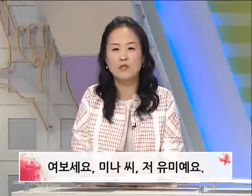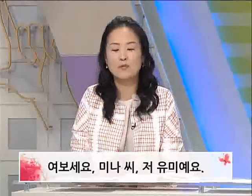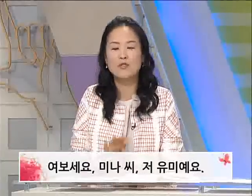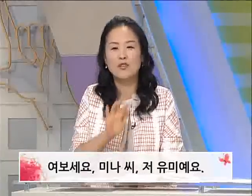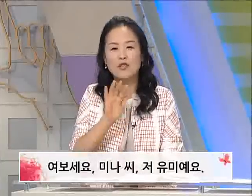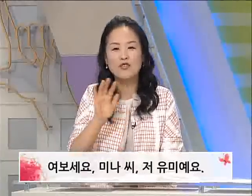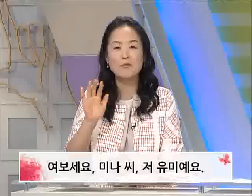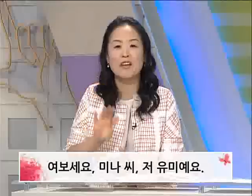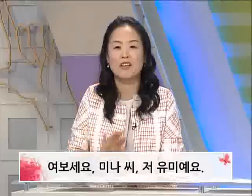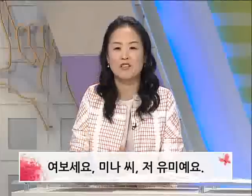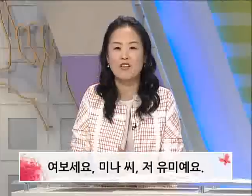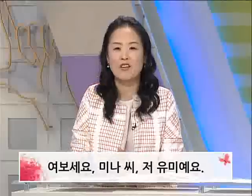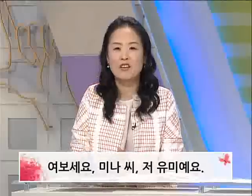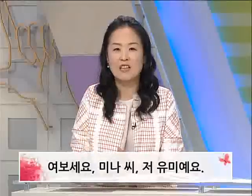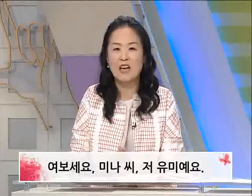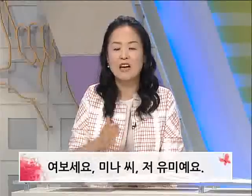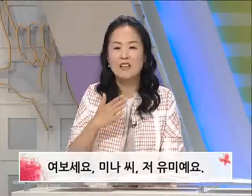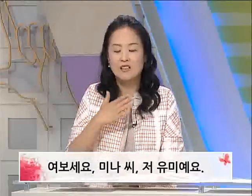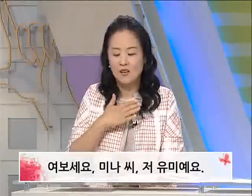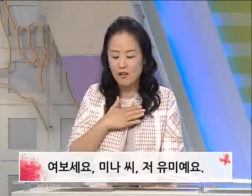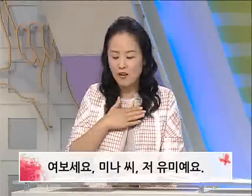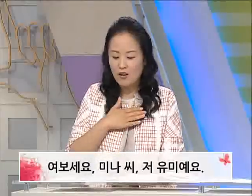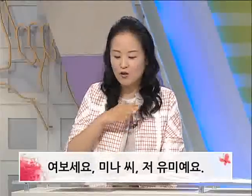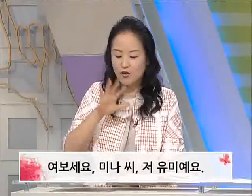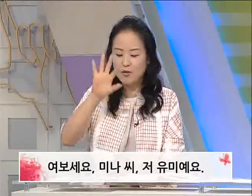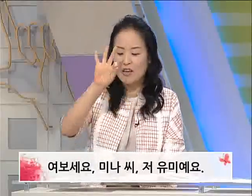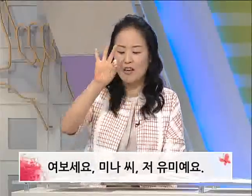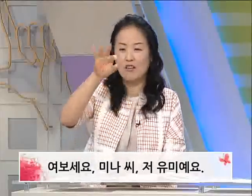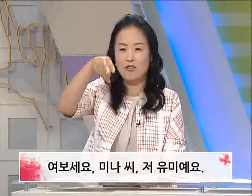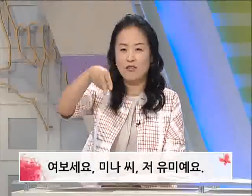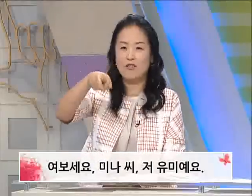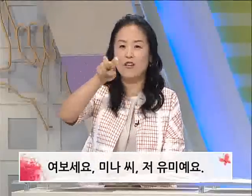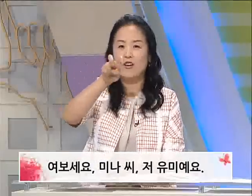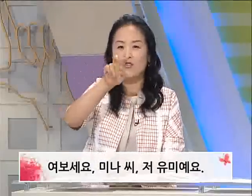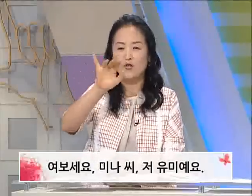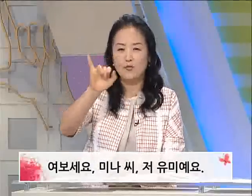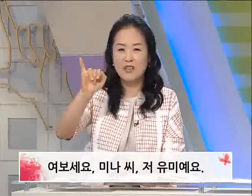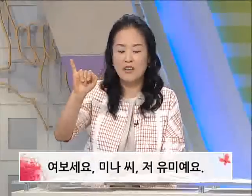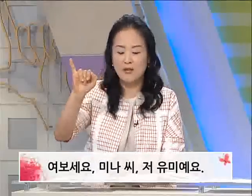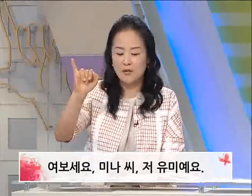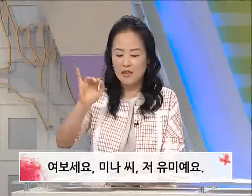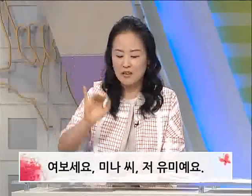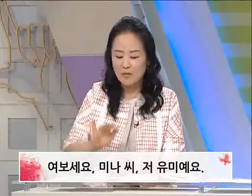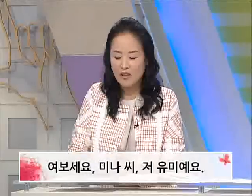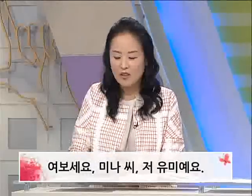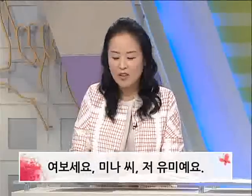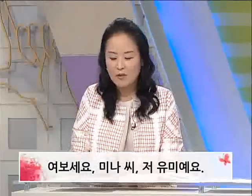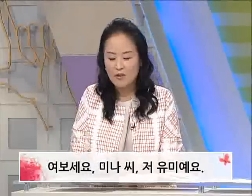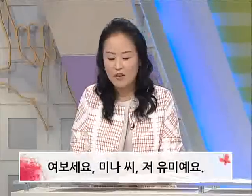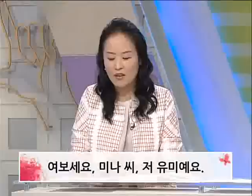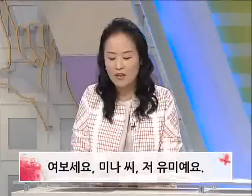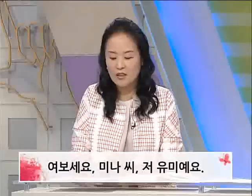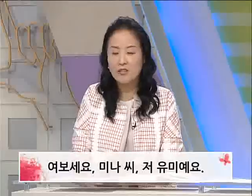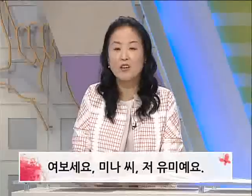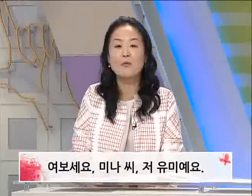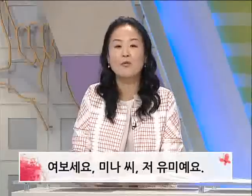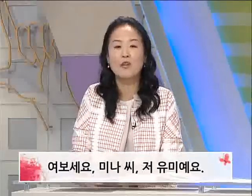지문자로 써주시면 되겠죠. 자, 저 유미예요. 유미예요. 자, 이어서 해볼까요. 이어서 해보도록